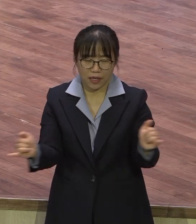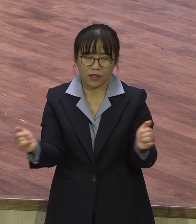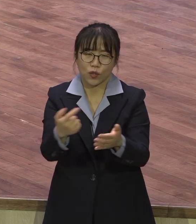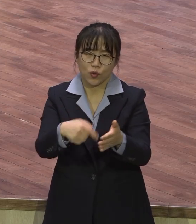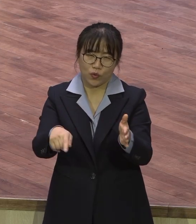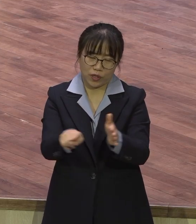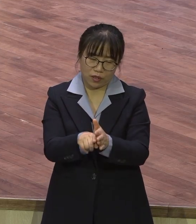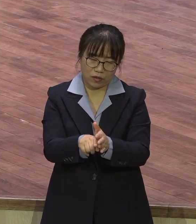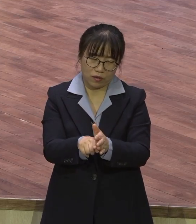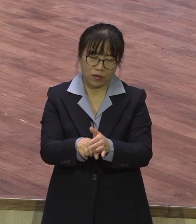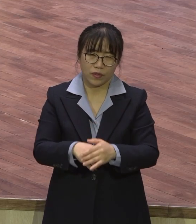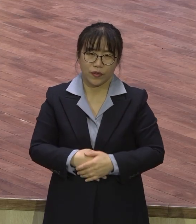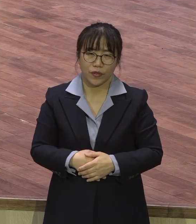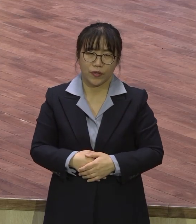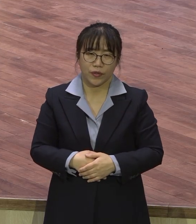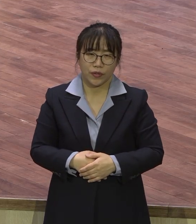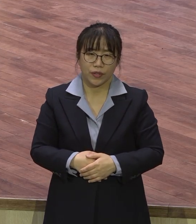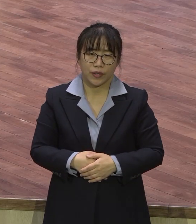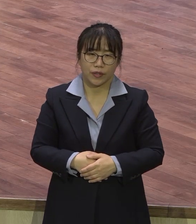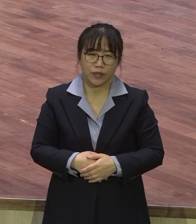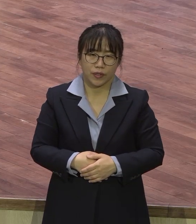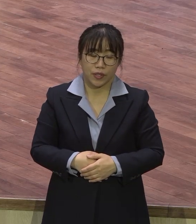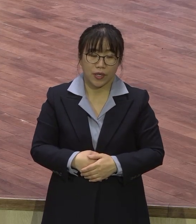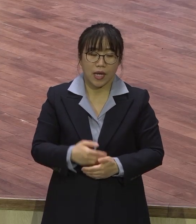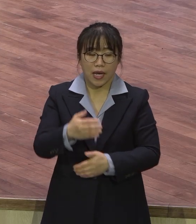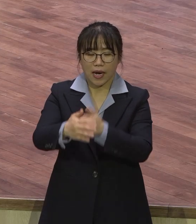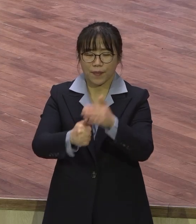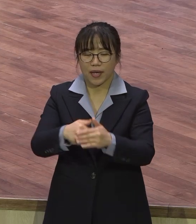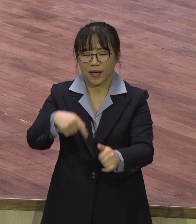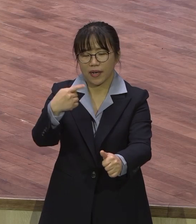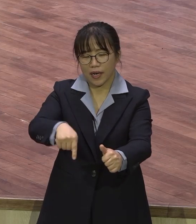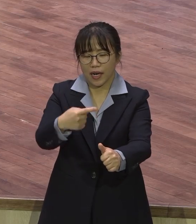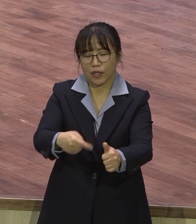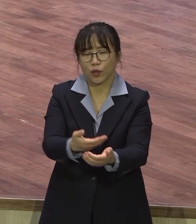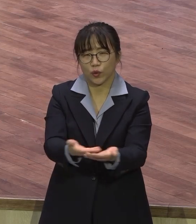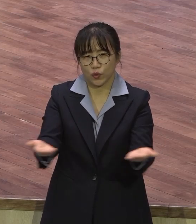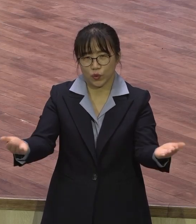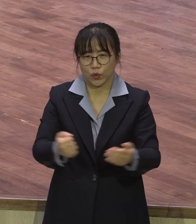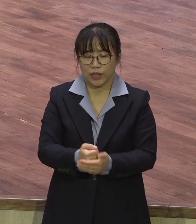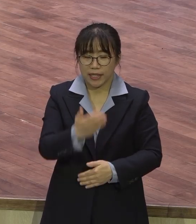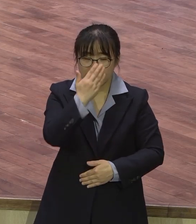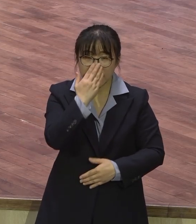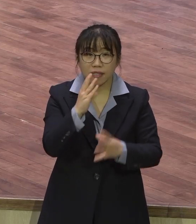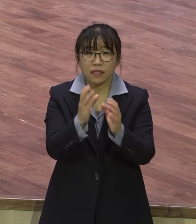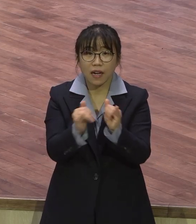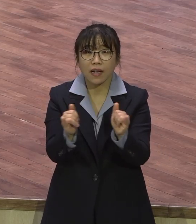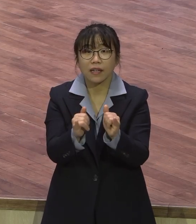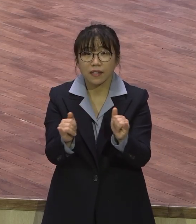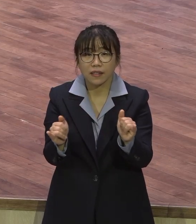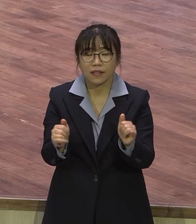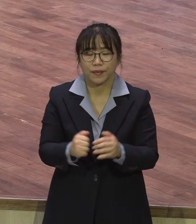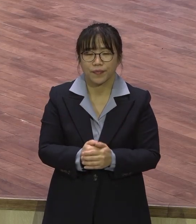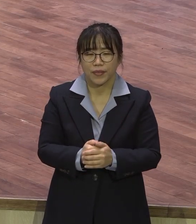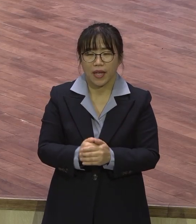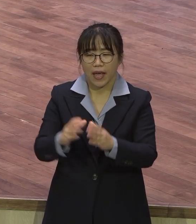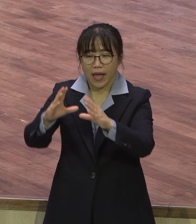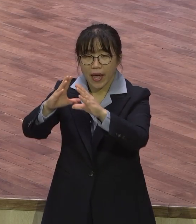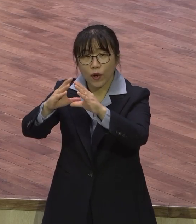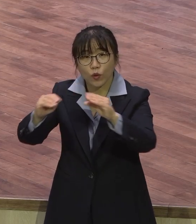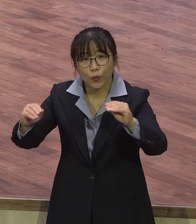삶에 대한 하나님의 가르침을 볼 수 있습니다 이스라엘을 애급당 노예